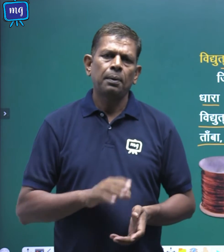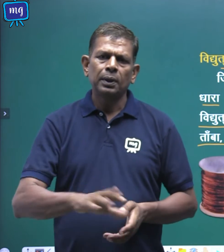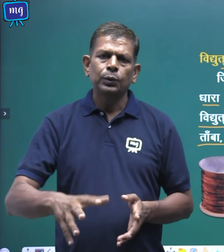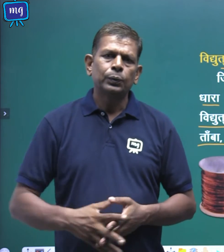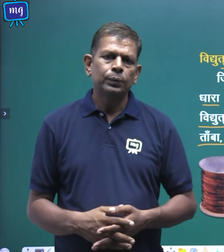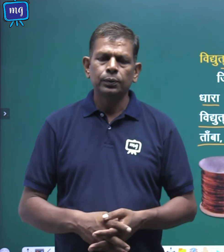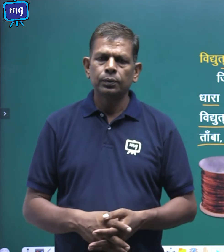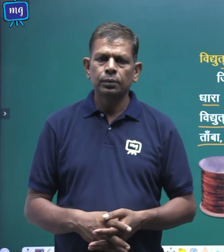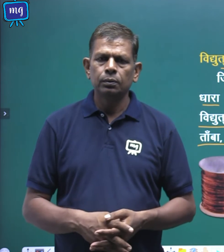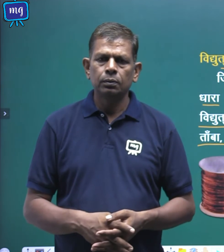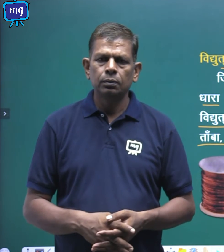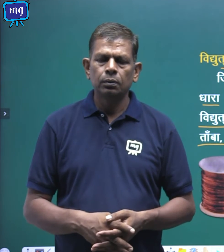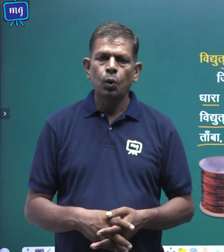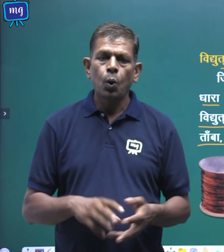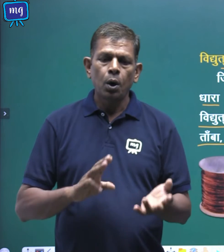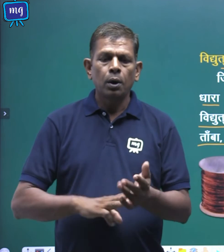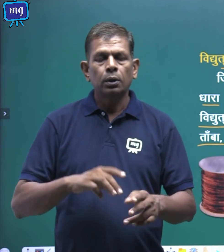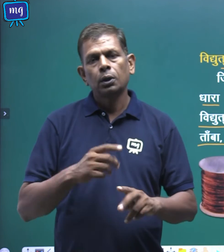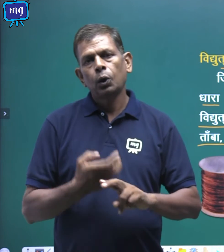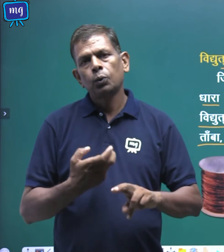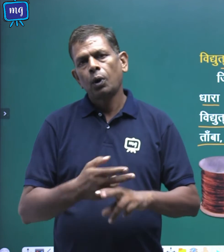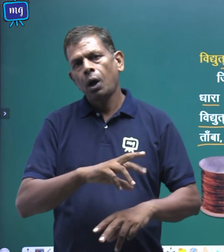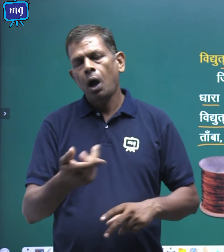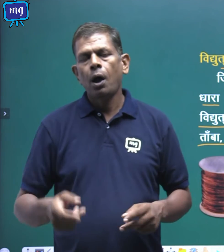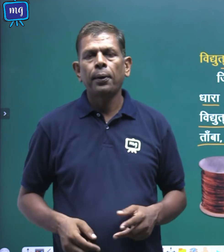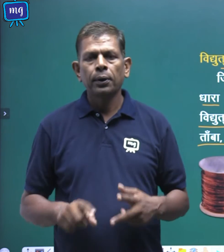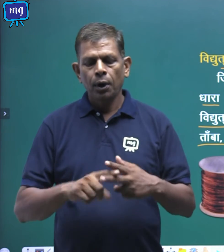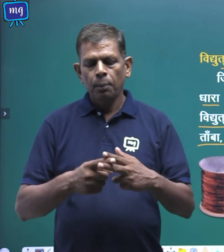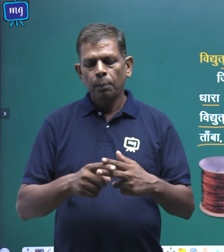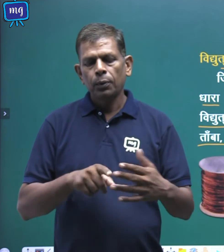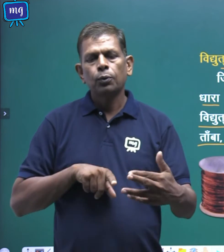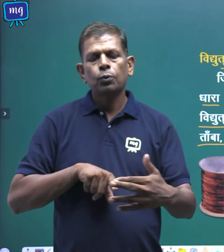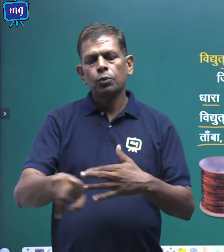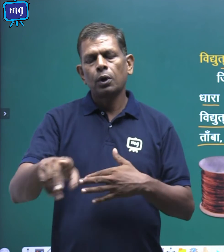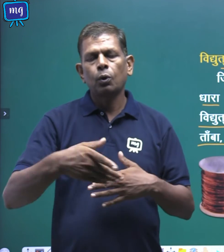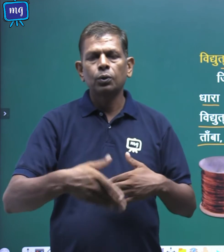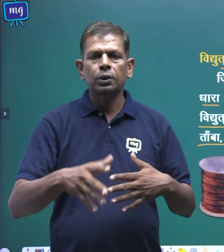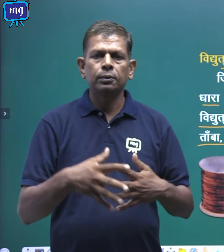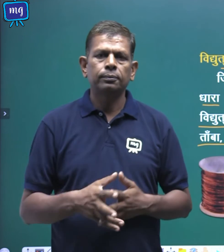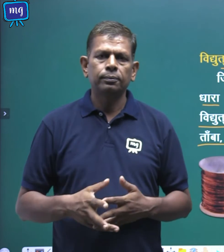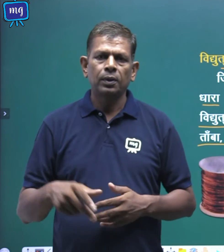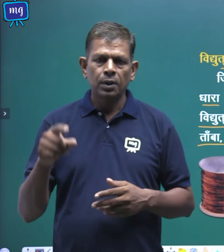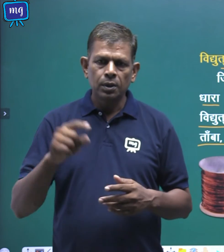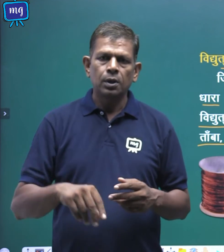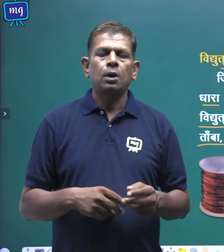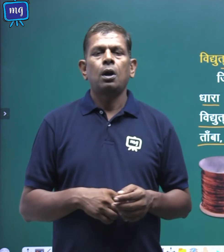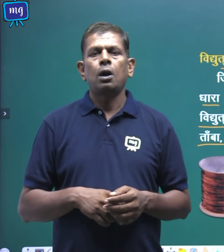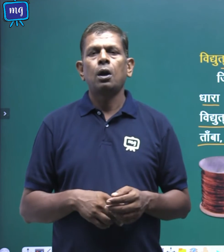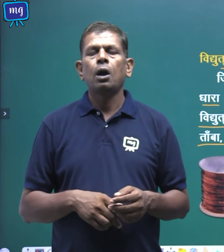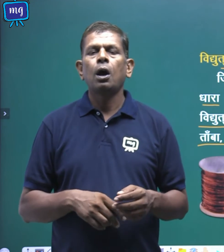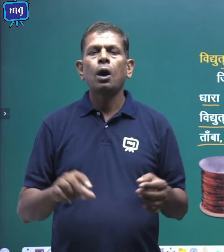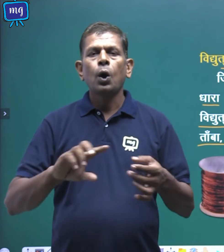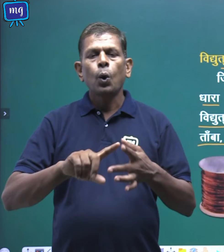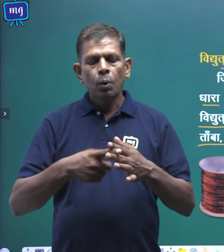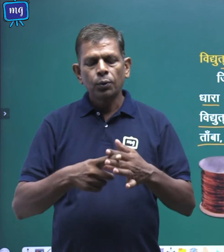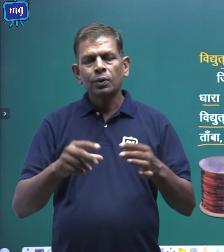बच्चों, धातुएं विद्युत की सुचालक होती हैं, इसीलिए विद्युत तारें